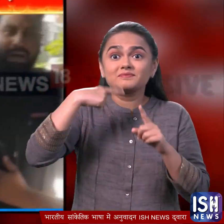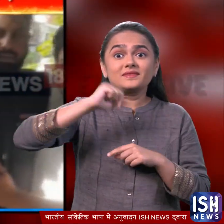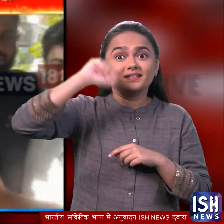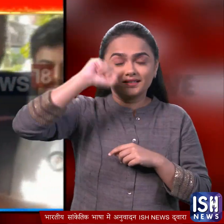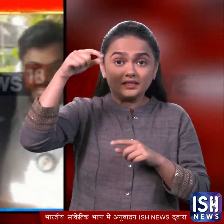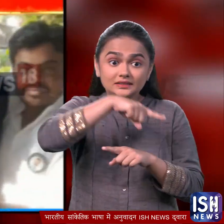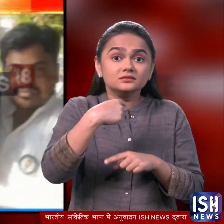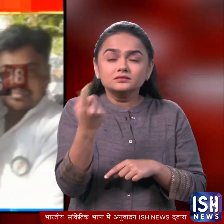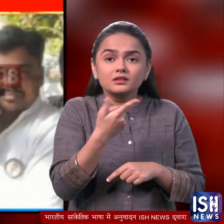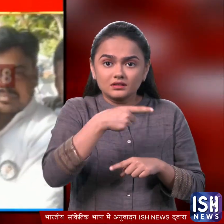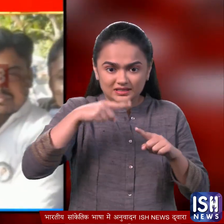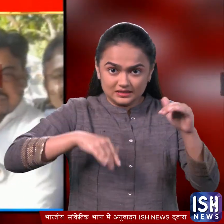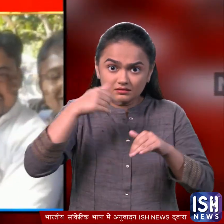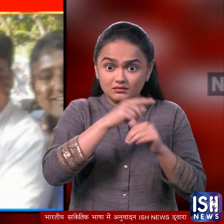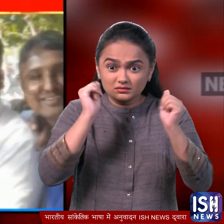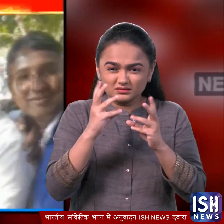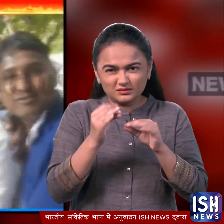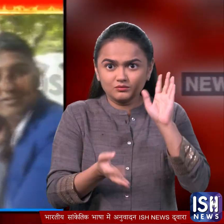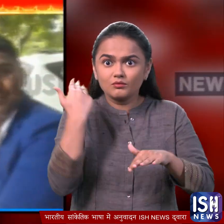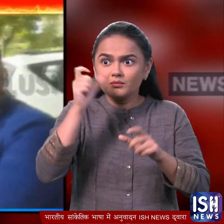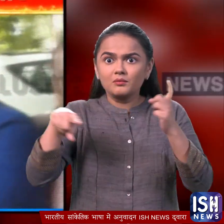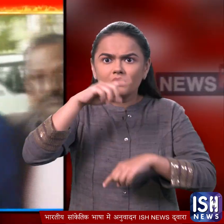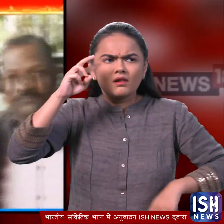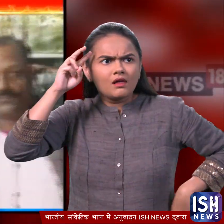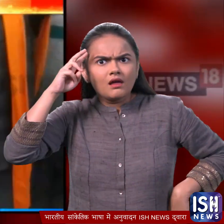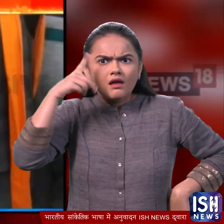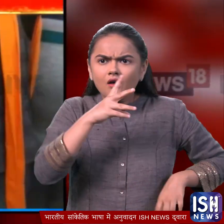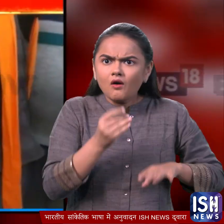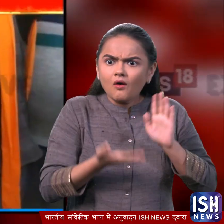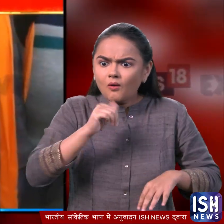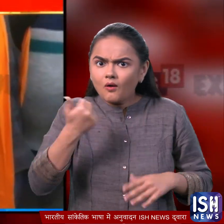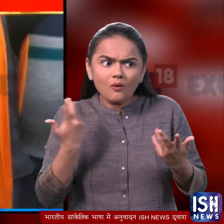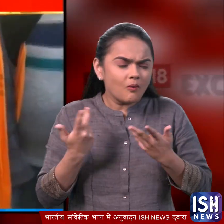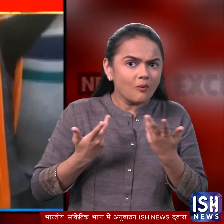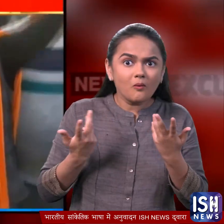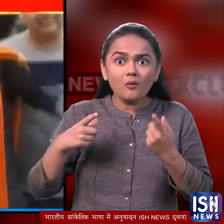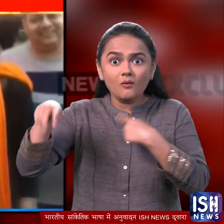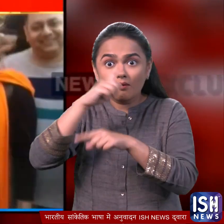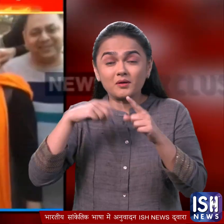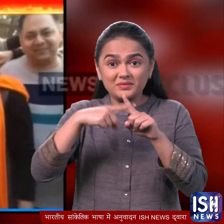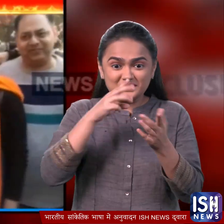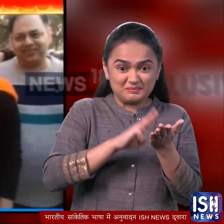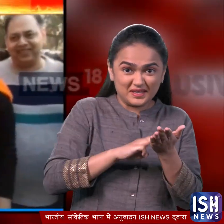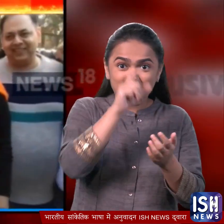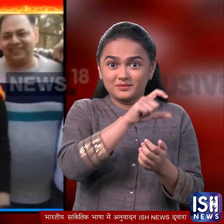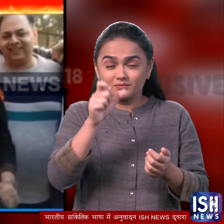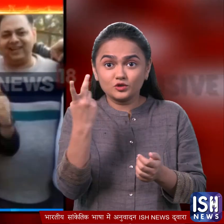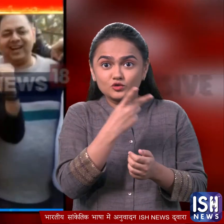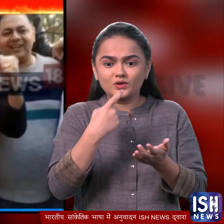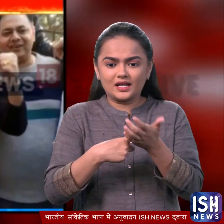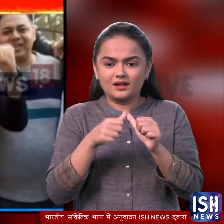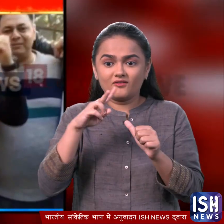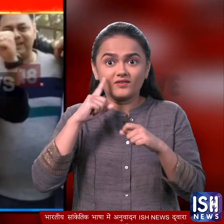आम आदमी पार्टी ने इस चुनाव में सबसे ज्यादा सीटें जीतकर सभी को हैरान तो किया ही, उसके प्रत्याशी दमनप्रीत सिंह ने मेयर और बीजेपी